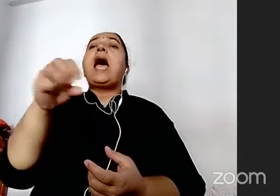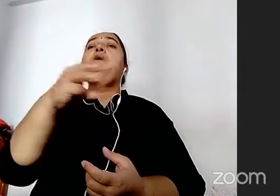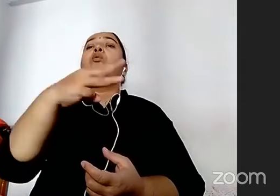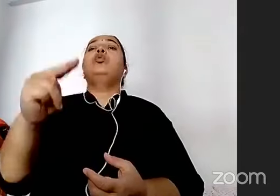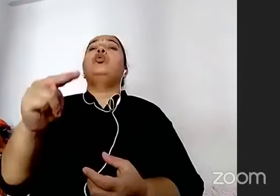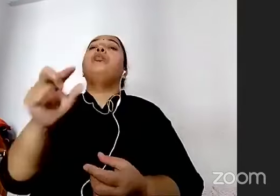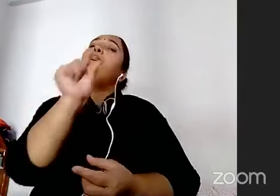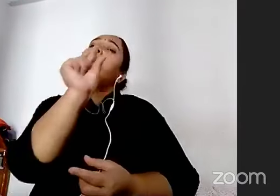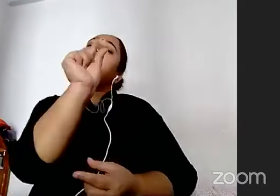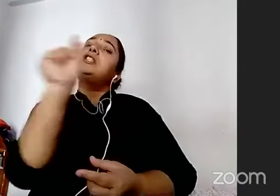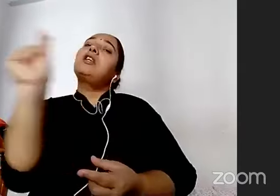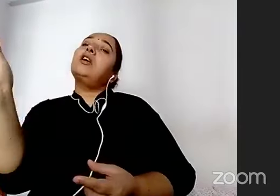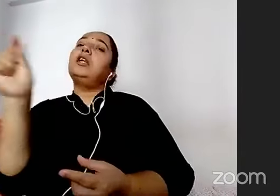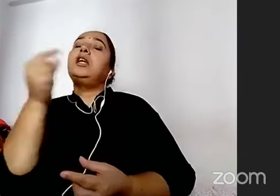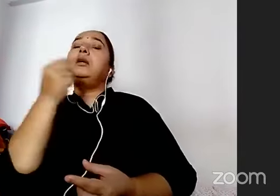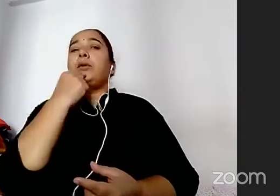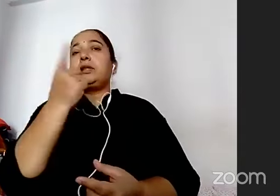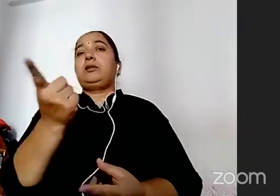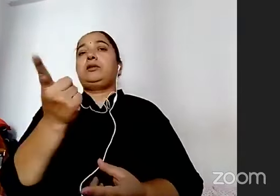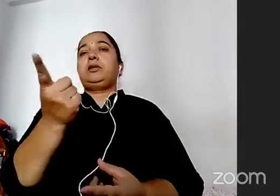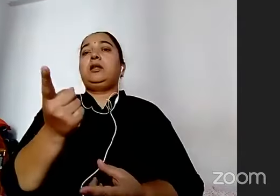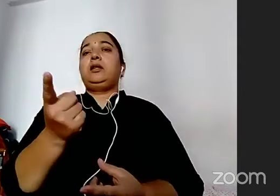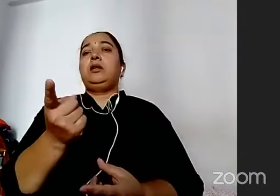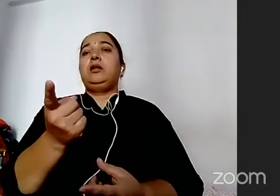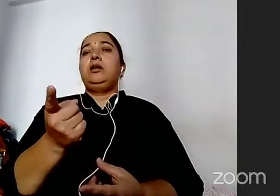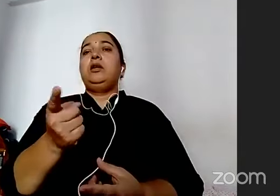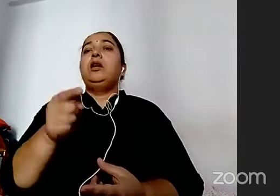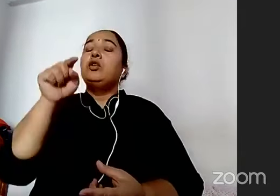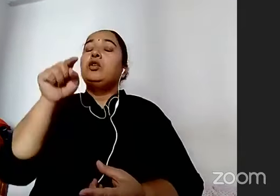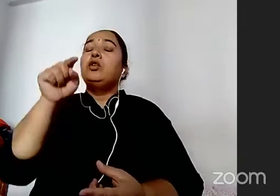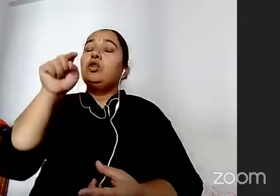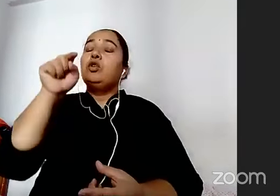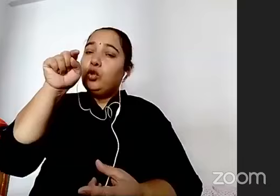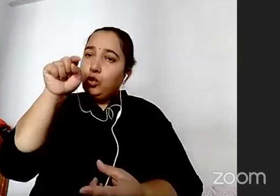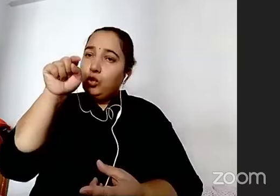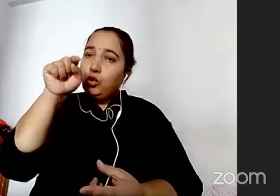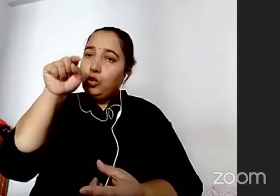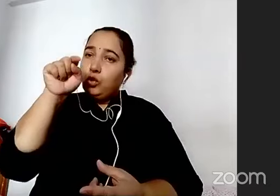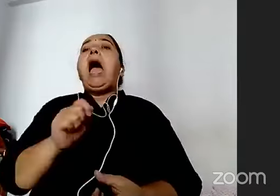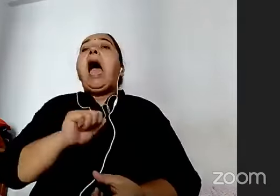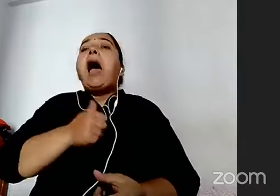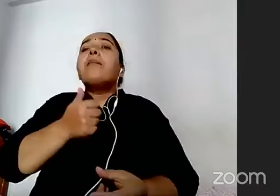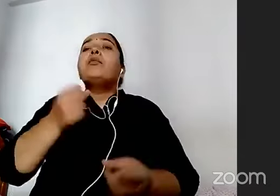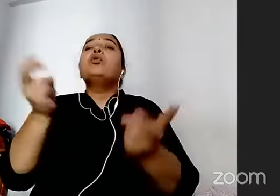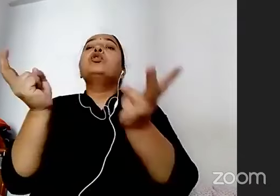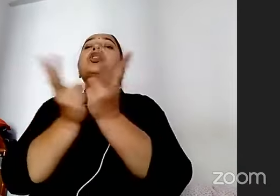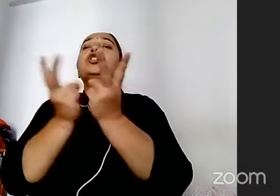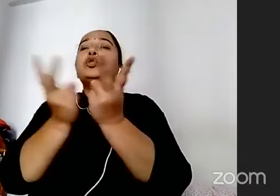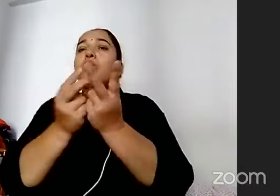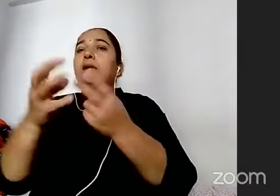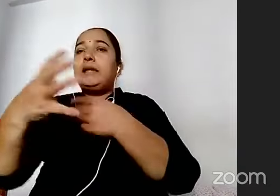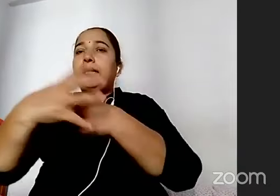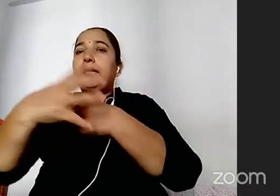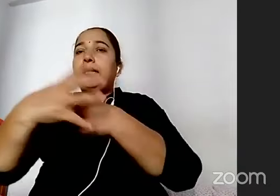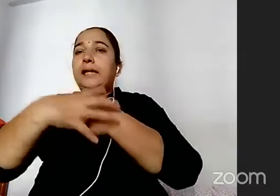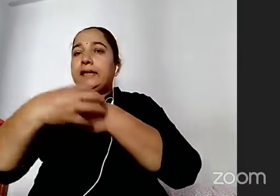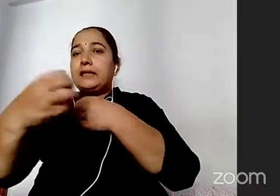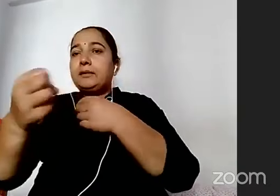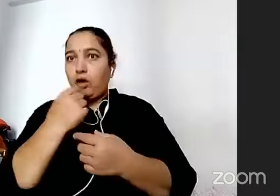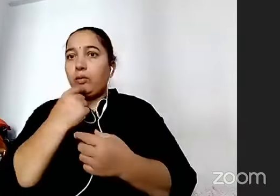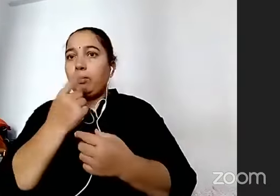नर्थले मात्रै डिफाइन गरेको न्यारेटिभ्स हो यो हाम्रो जस्तो मुलुकमा हेर्नुभयो भने अघि शुभजीले भने जस्तै गरेर केही